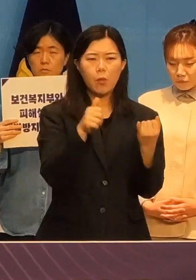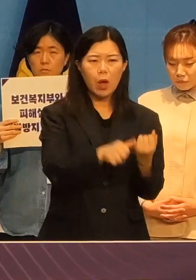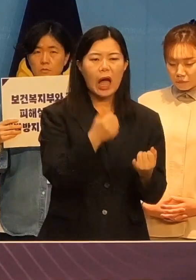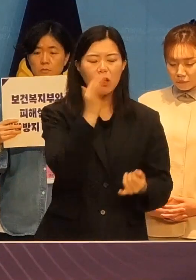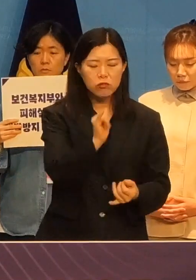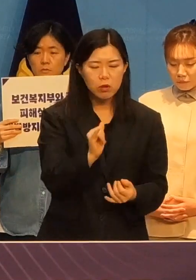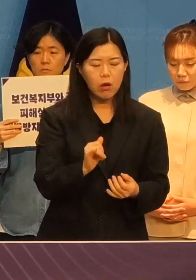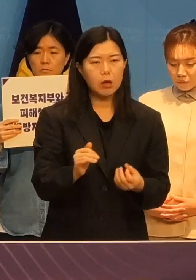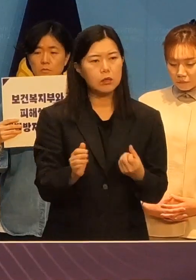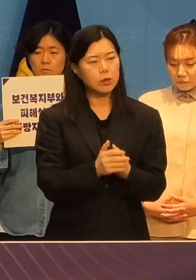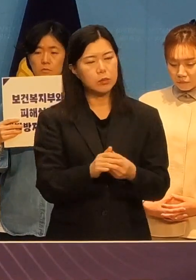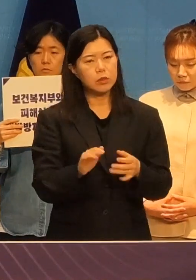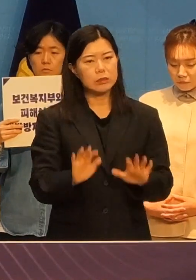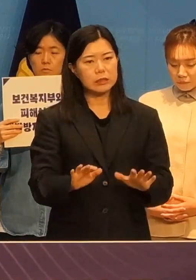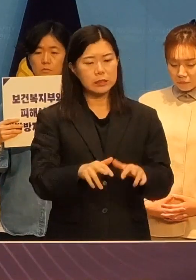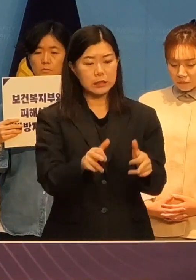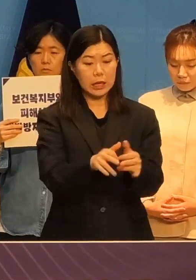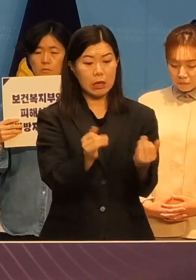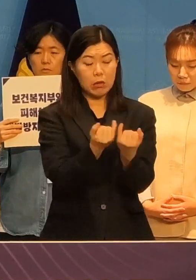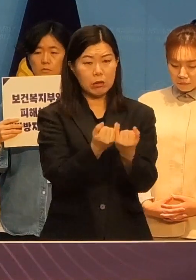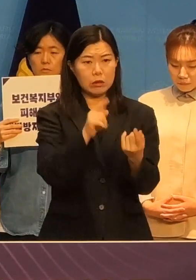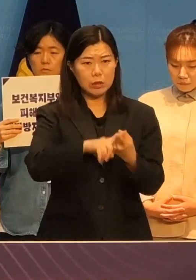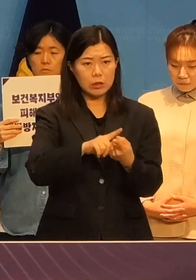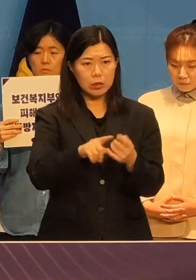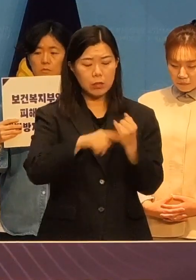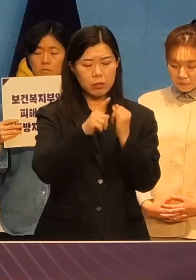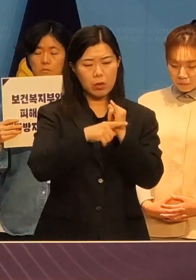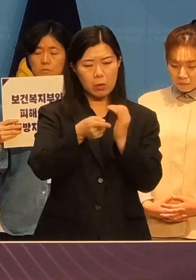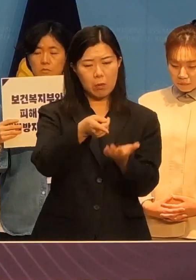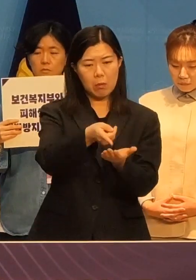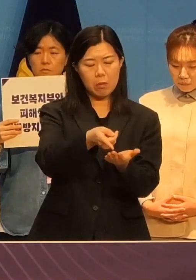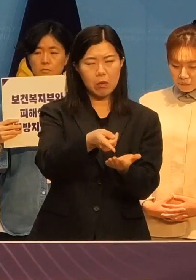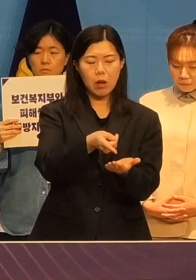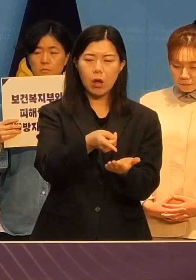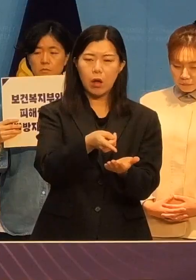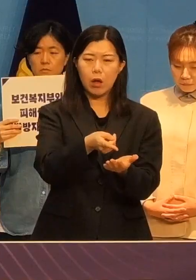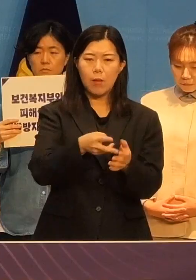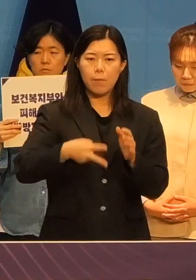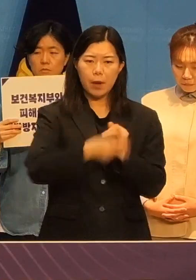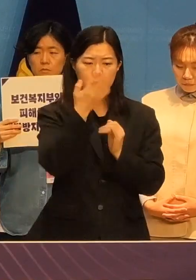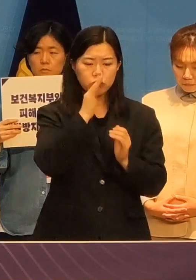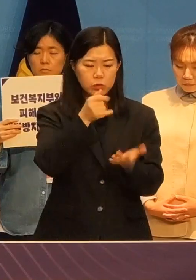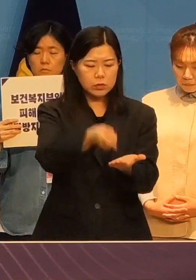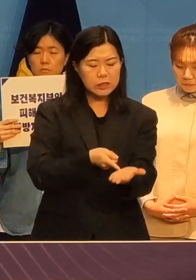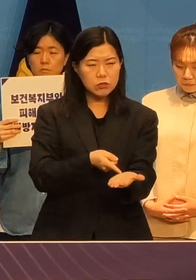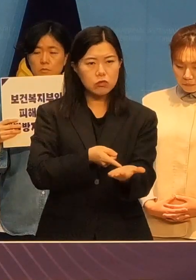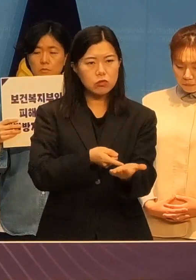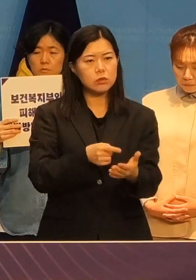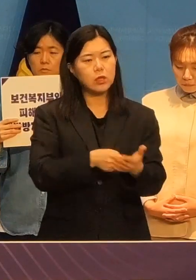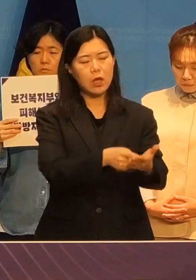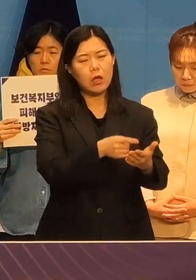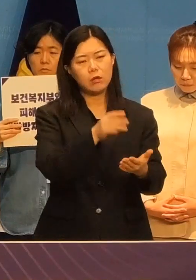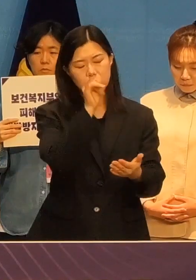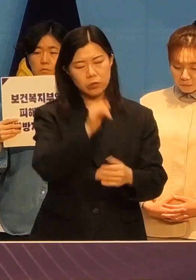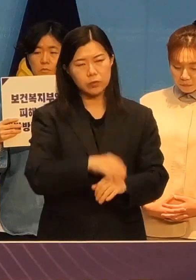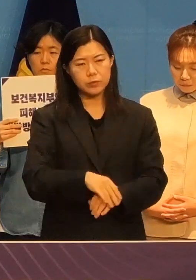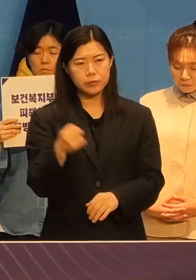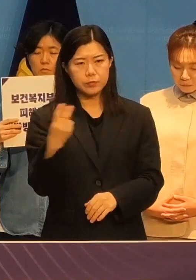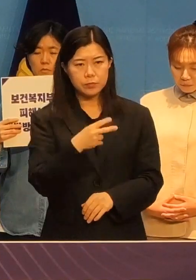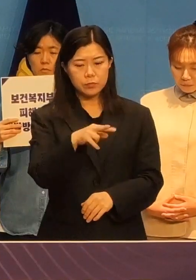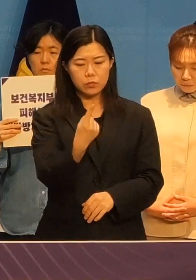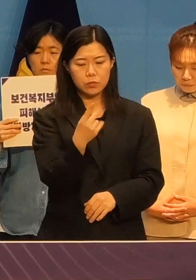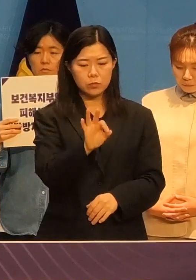이유로 장애여성들에게 피임시술을 제한하는 사례가 있었습니다. 그리고